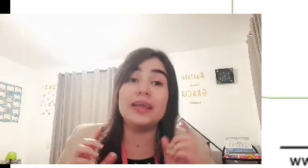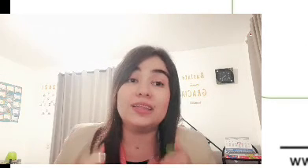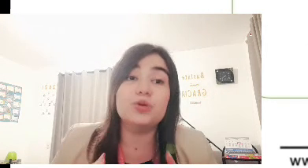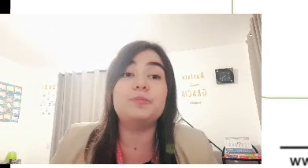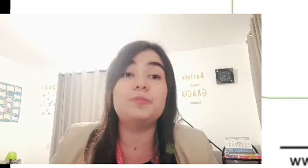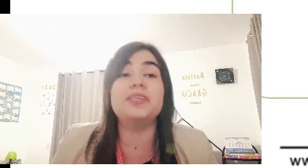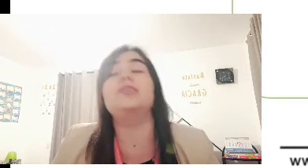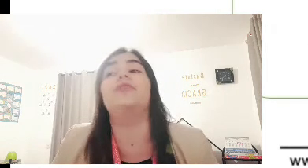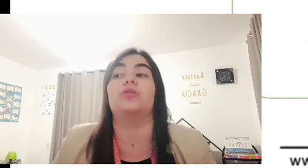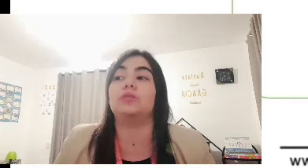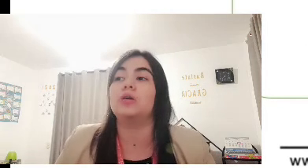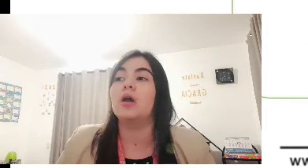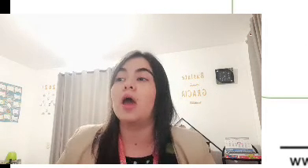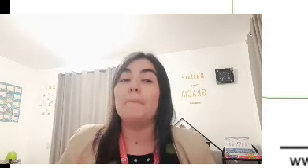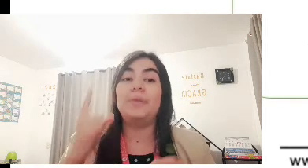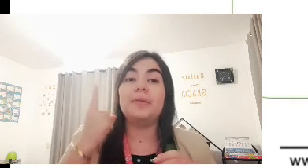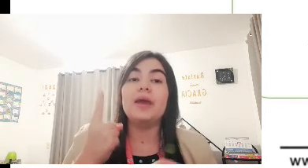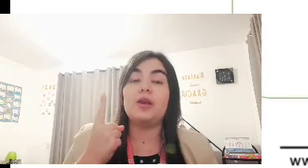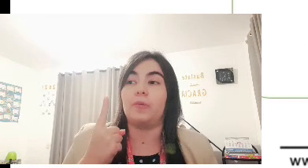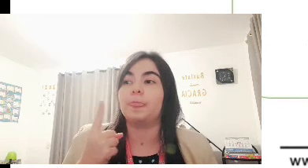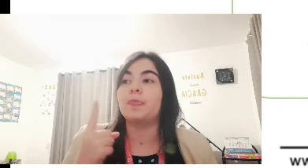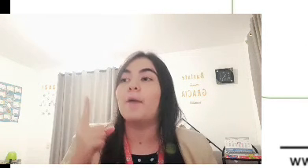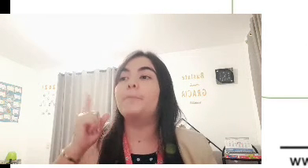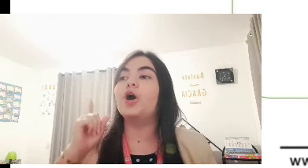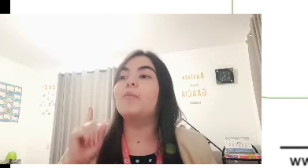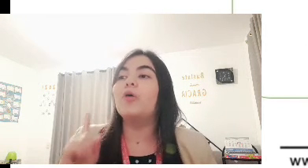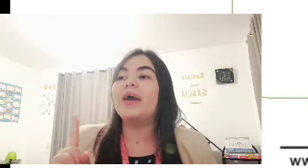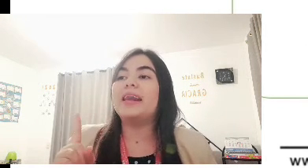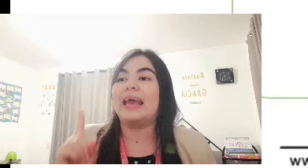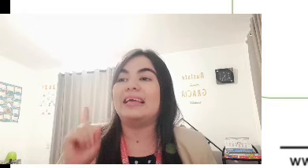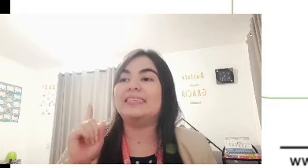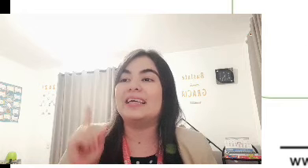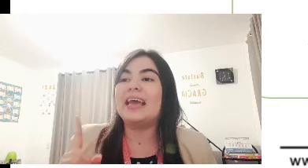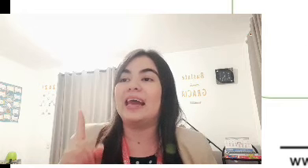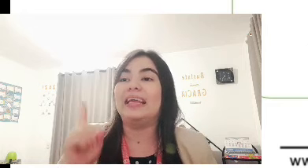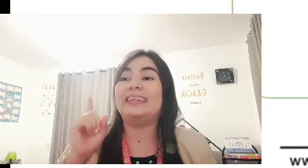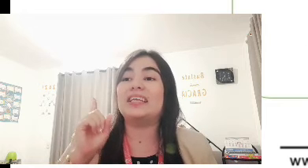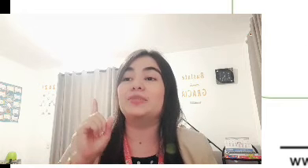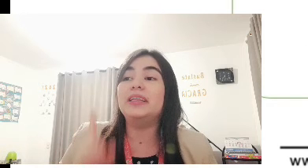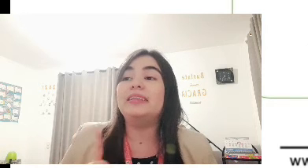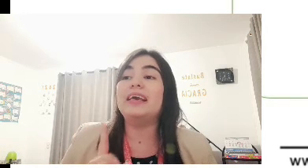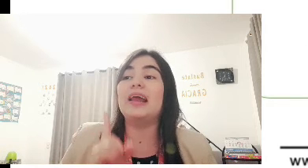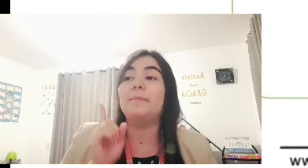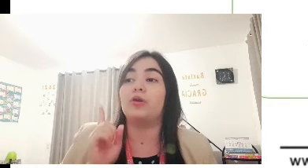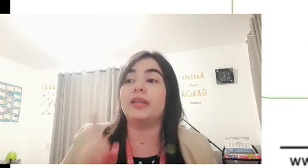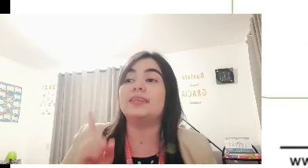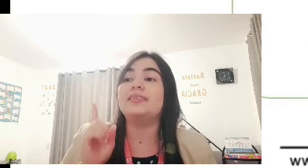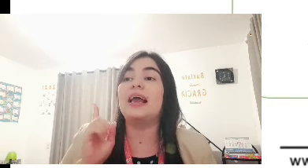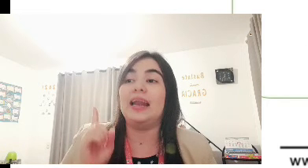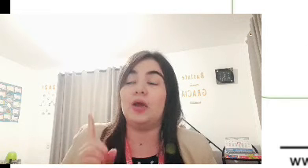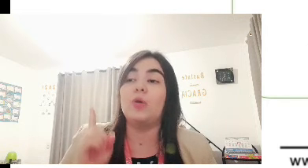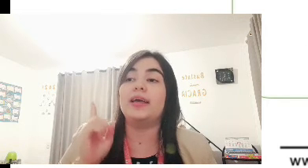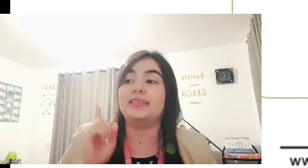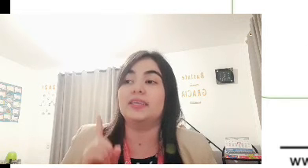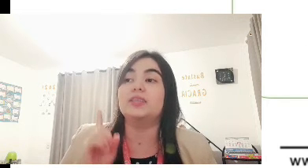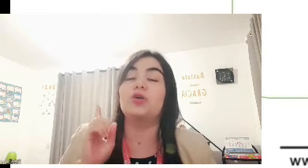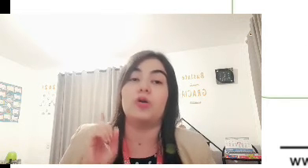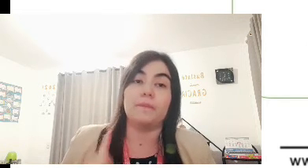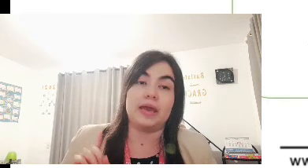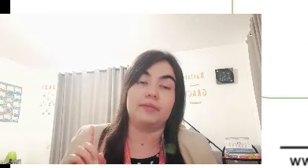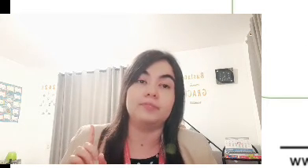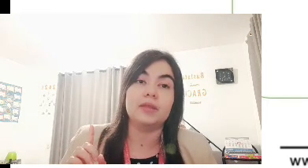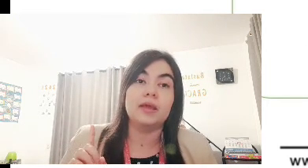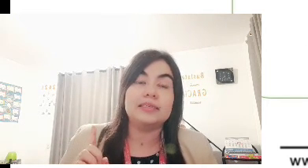Los objetivos específicos. Primero, promover, enseñar y transmitir la importancia de la lengua de